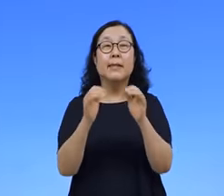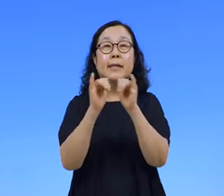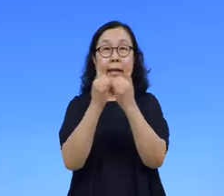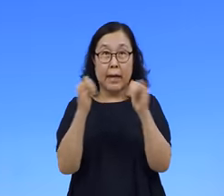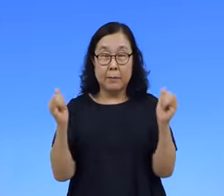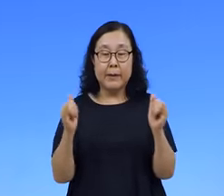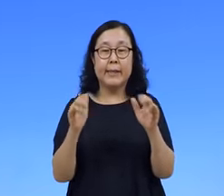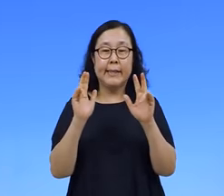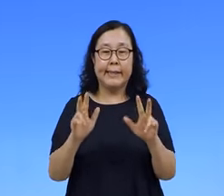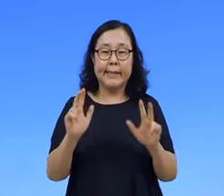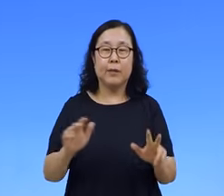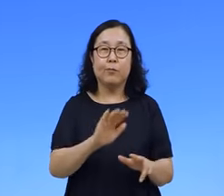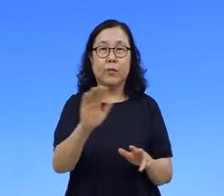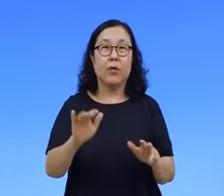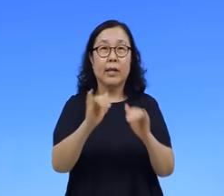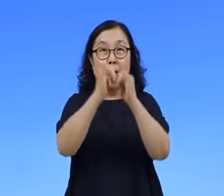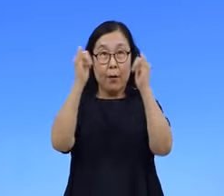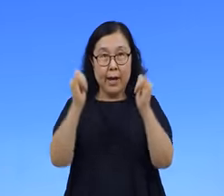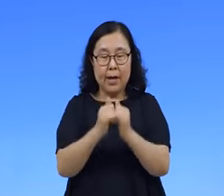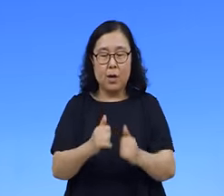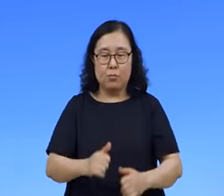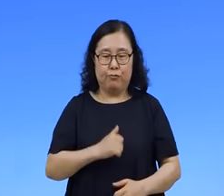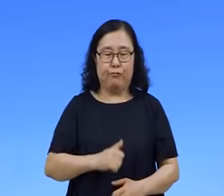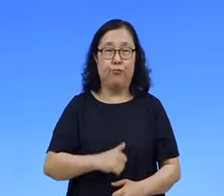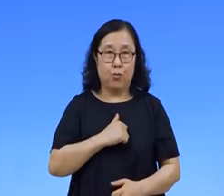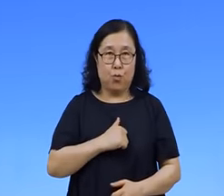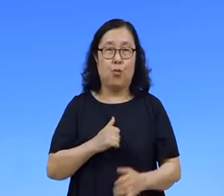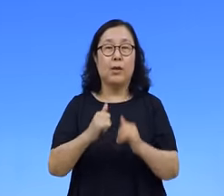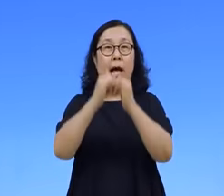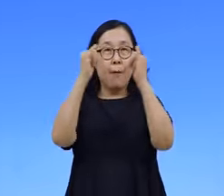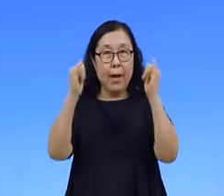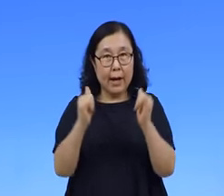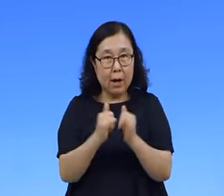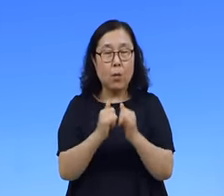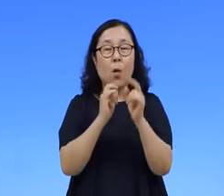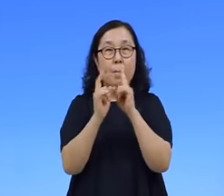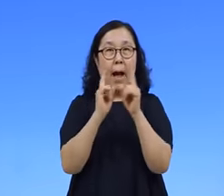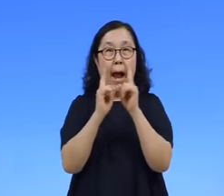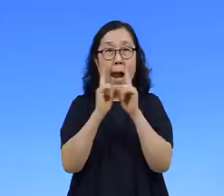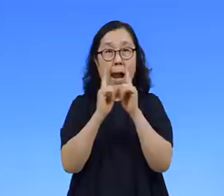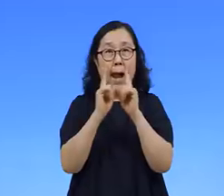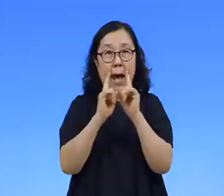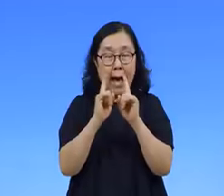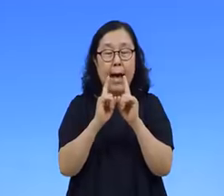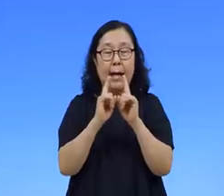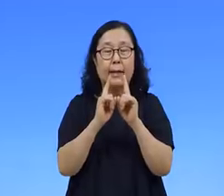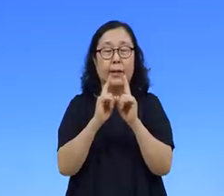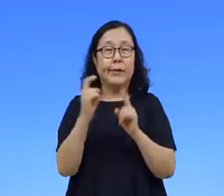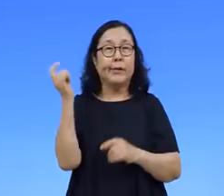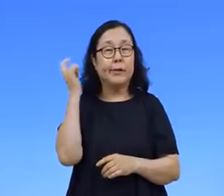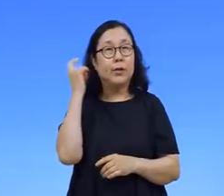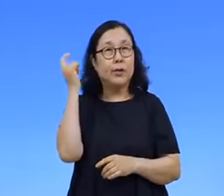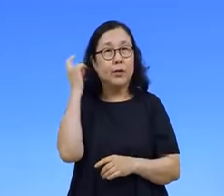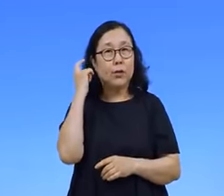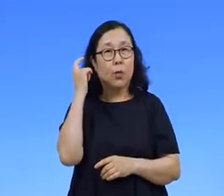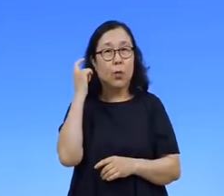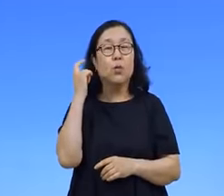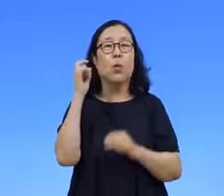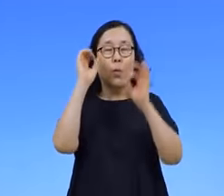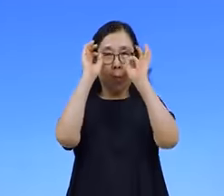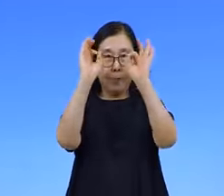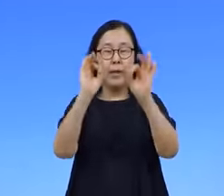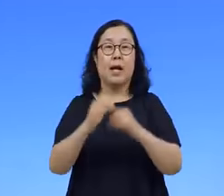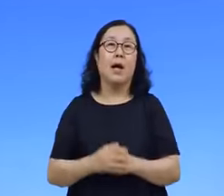많은 분들이 지금 우리 사회를 이 분노 사회다 이렇게 그 규정을 짓는 것을 종종 듣고 또